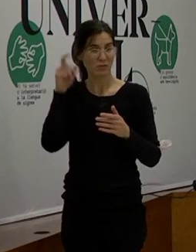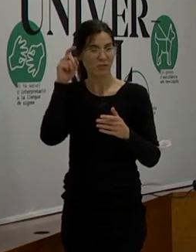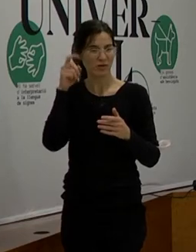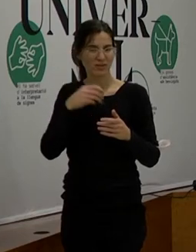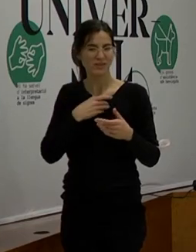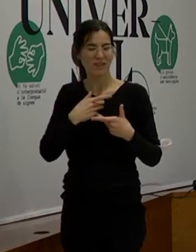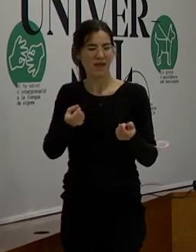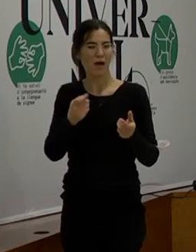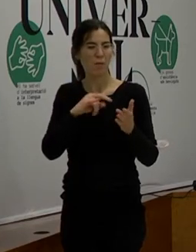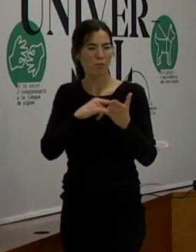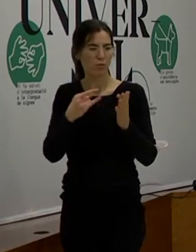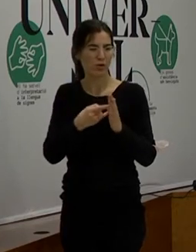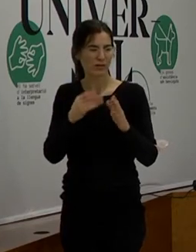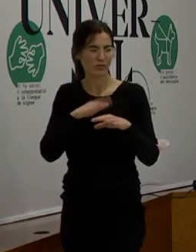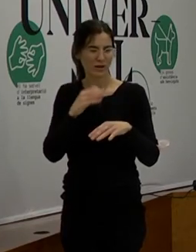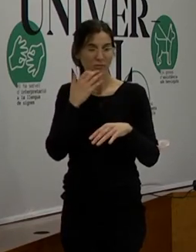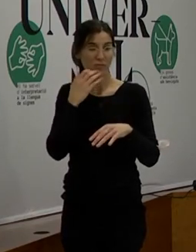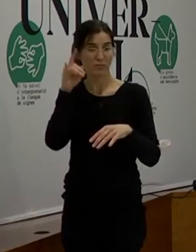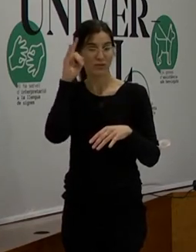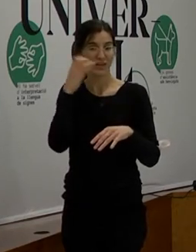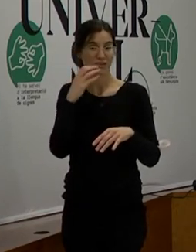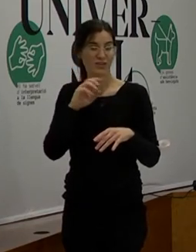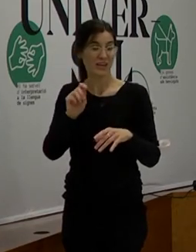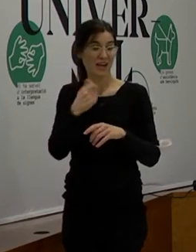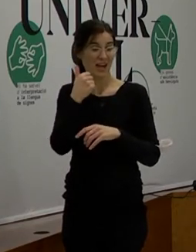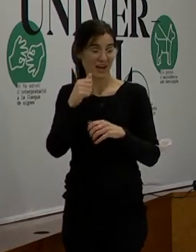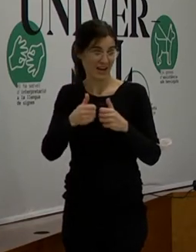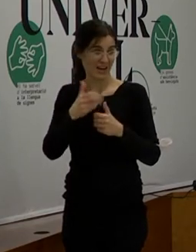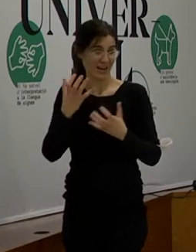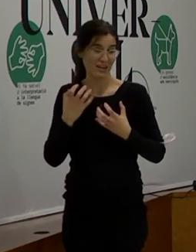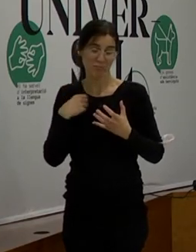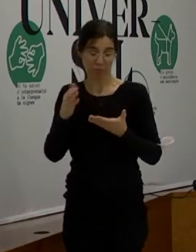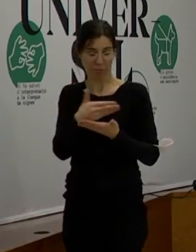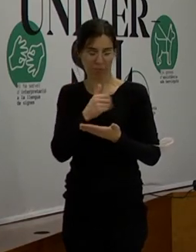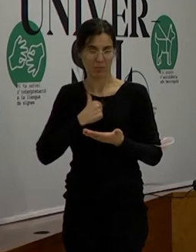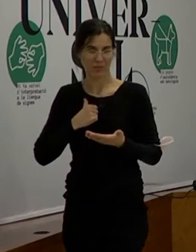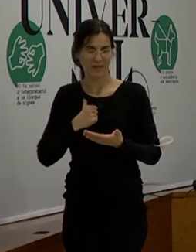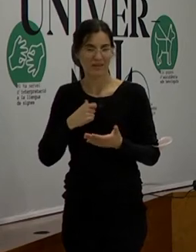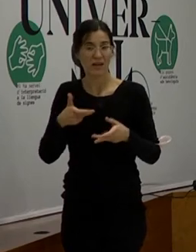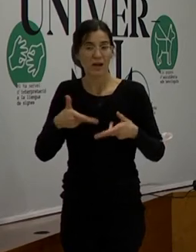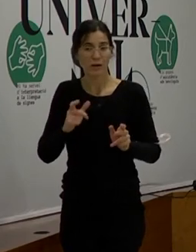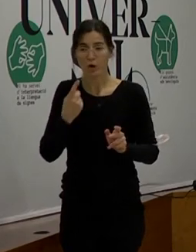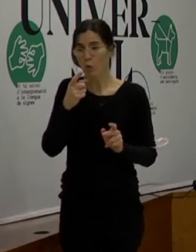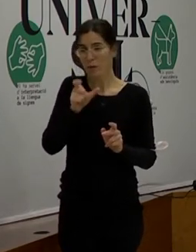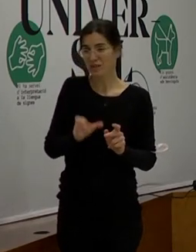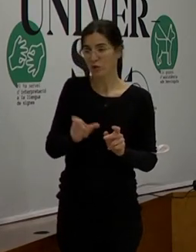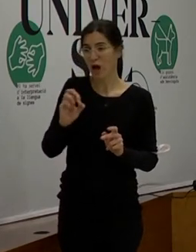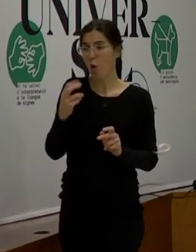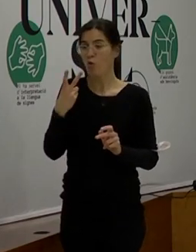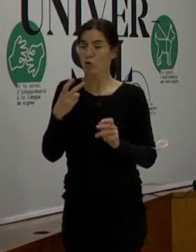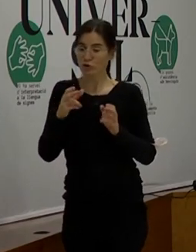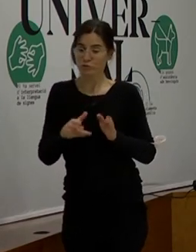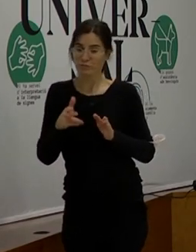proyectos para que luego si ganas, ¿sabes? Aquello que pasa. Entonces, el banco de una persona, ¿vale? O de dos o de